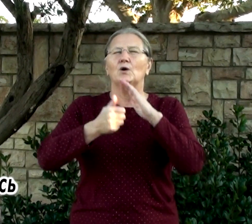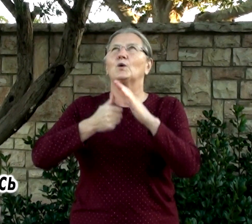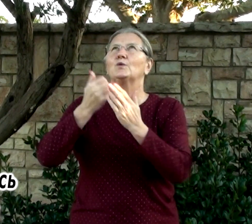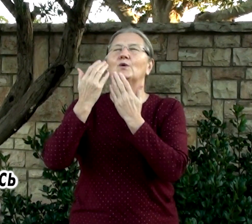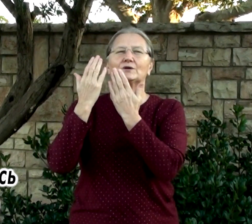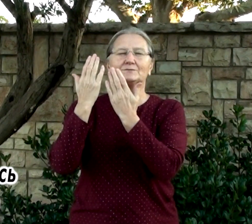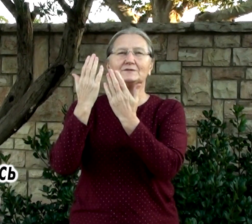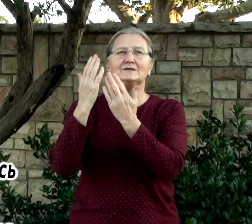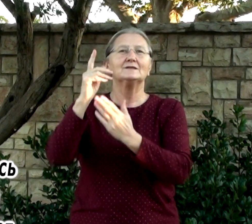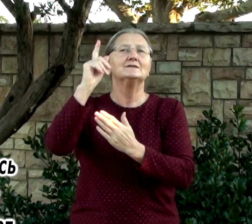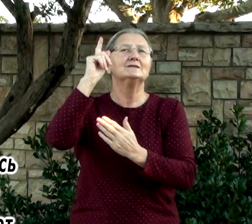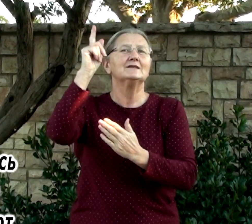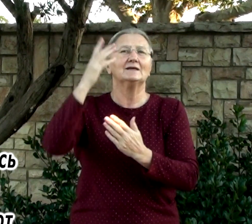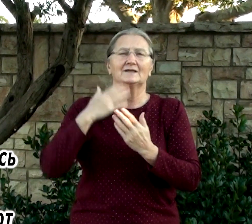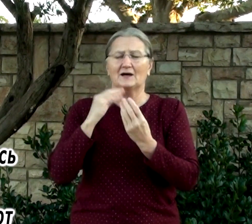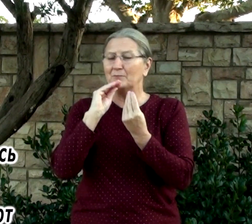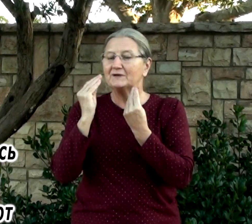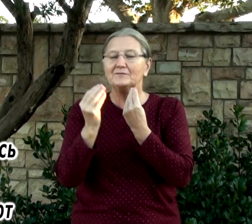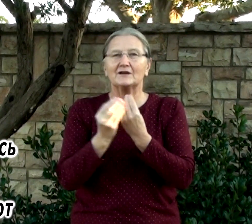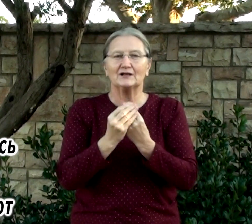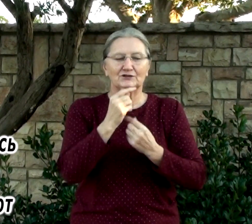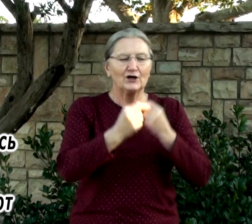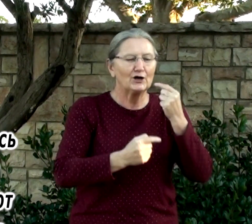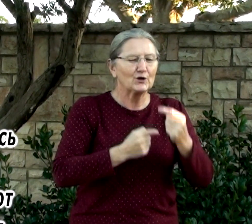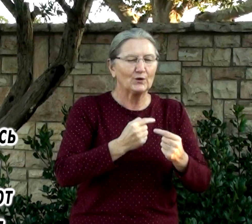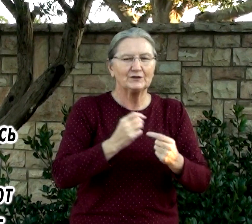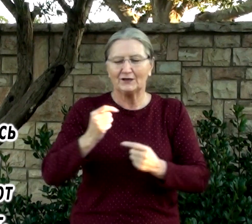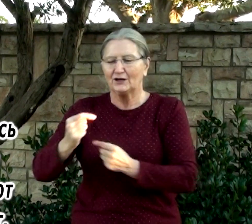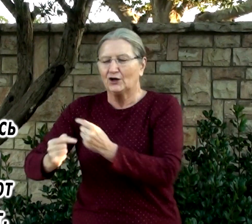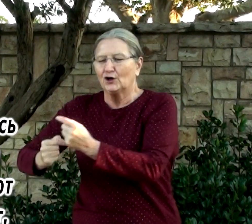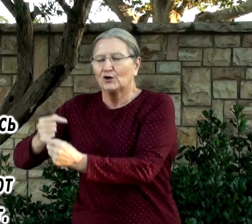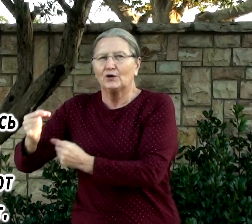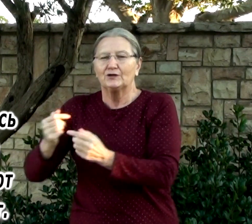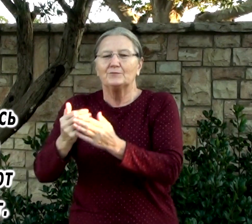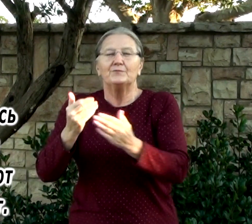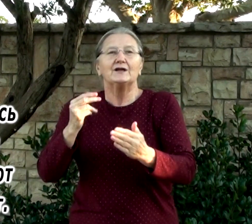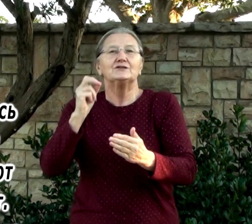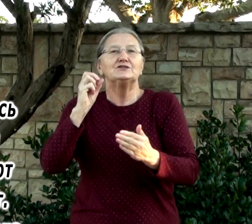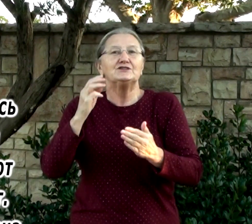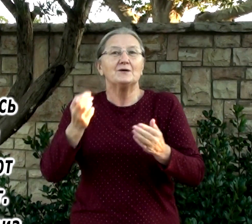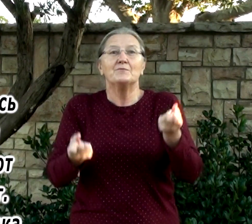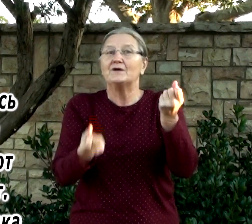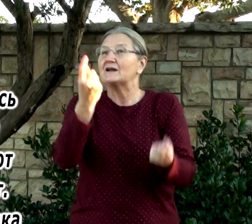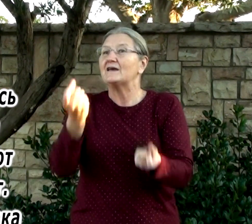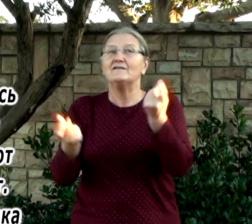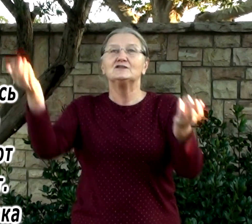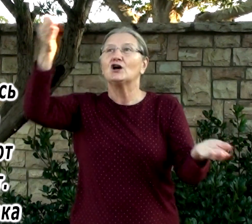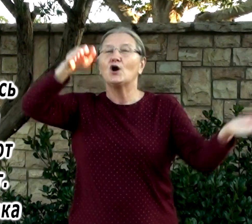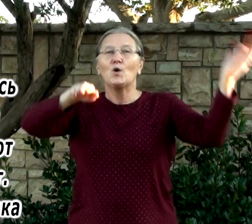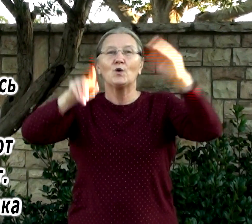Господи, Ты нам прибежище в род и род, прежде нежели родились горы, и